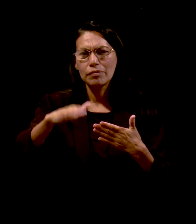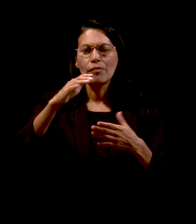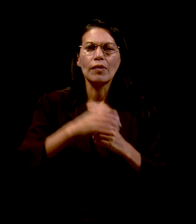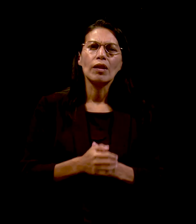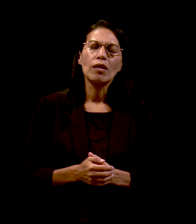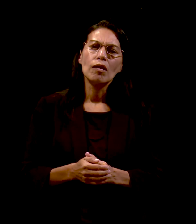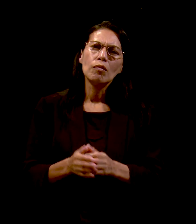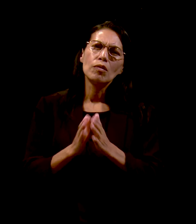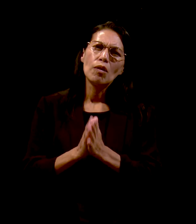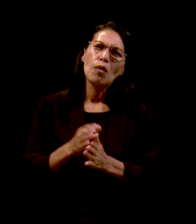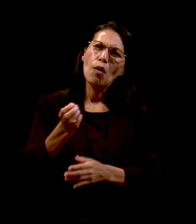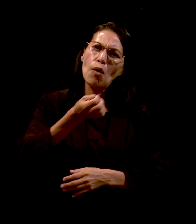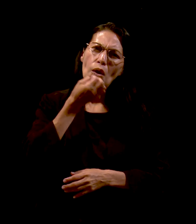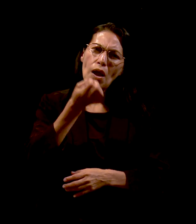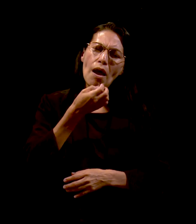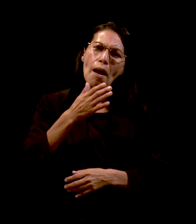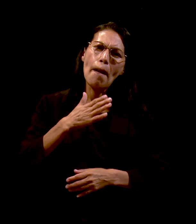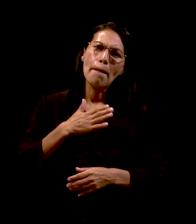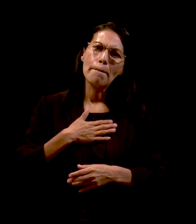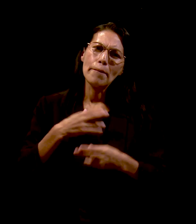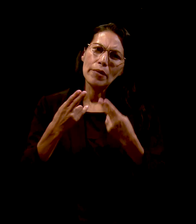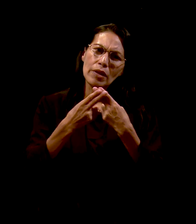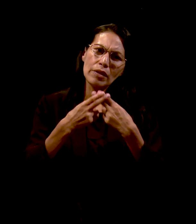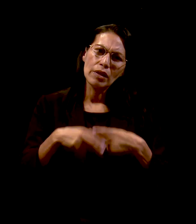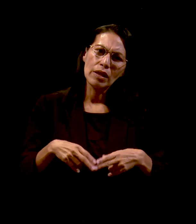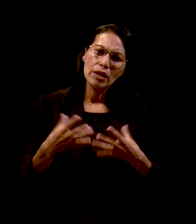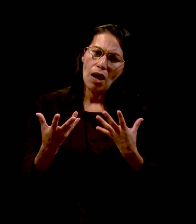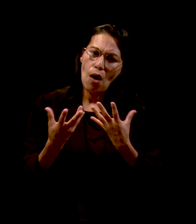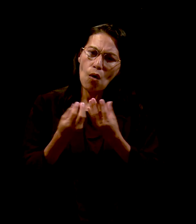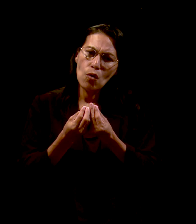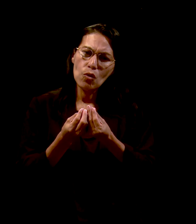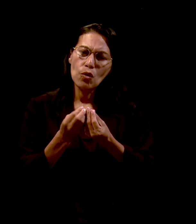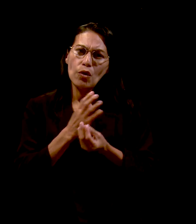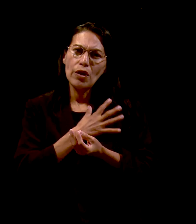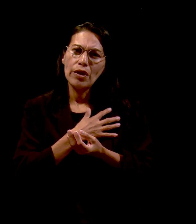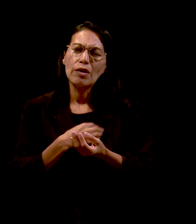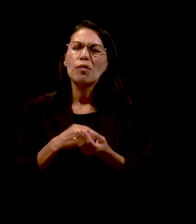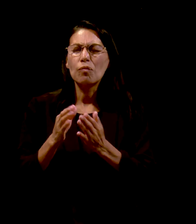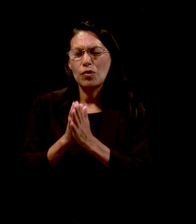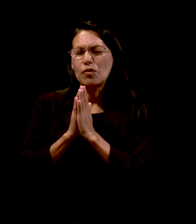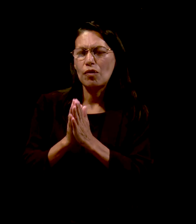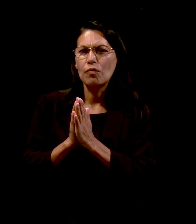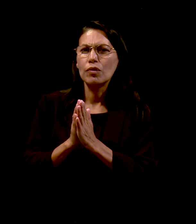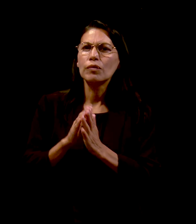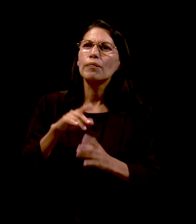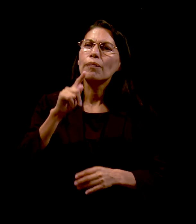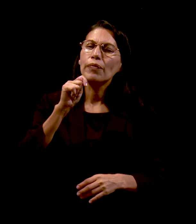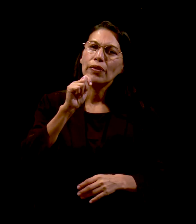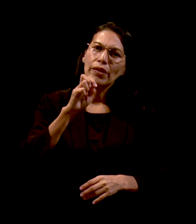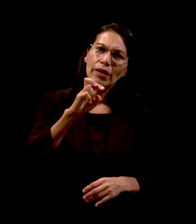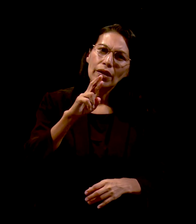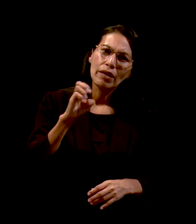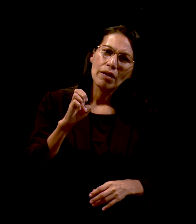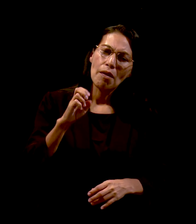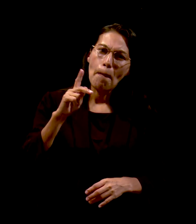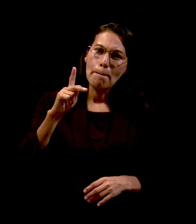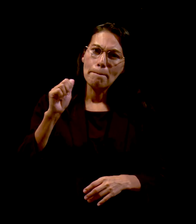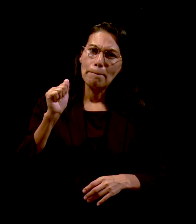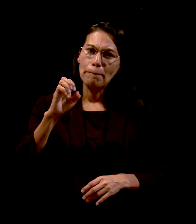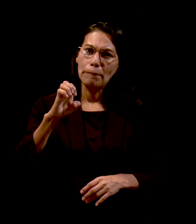para unir a mi nieta con su hijo gracias vamos a estar hablando por eso yolanda pérez